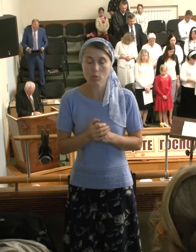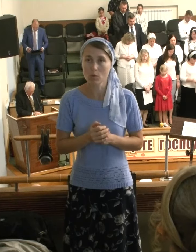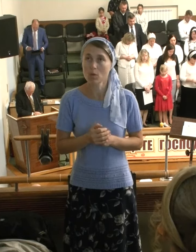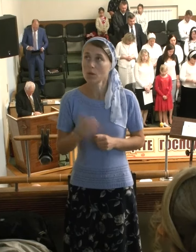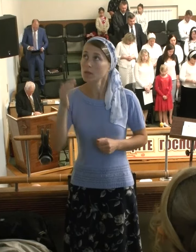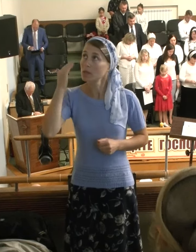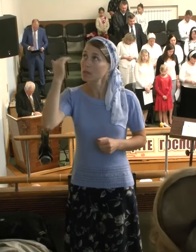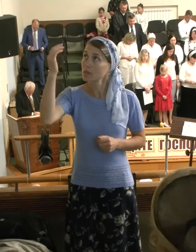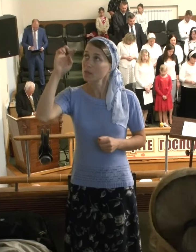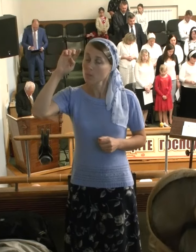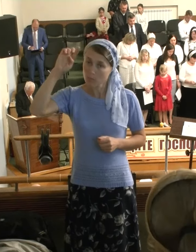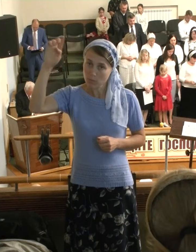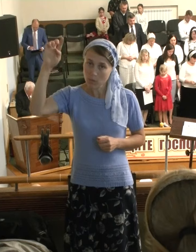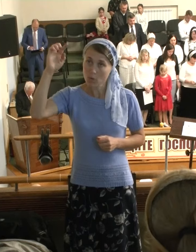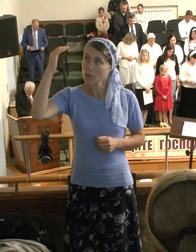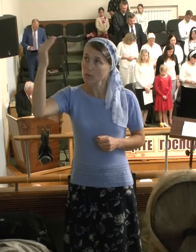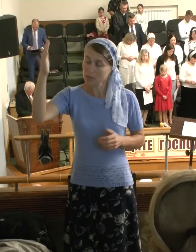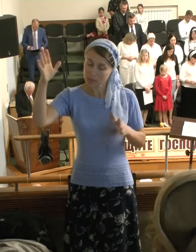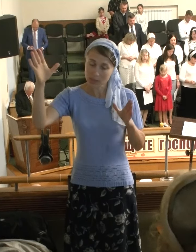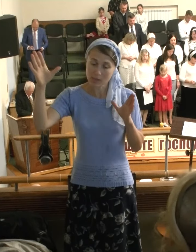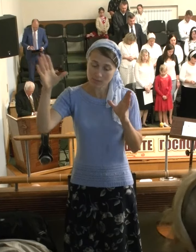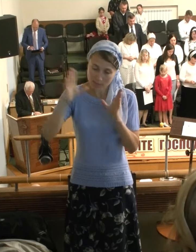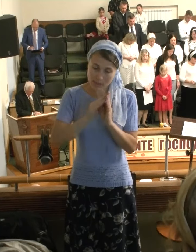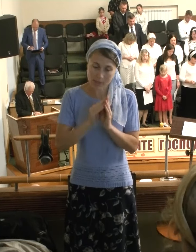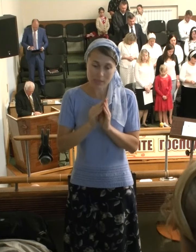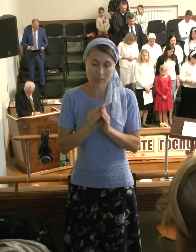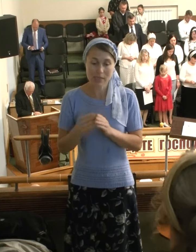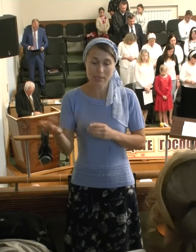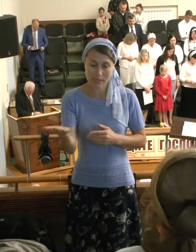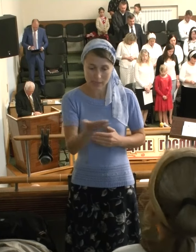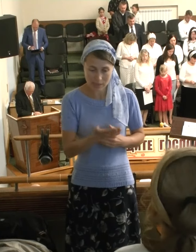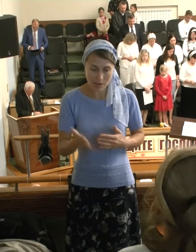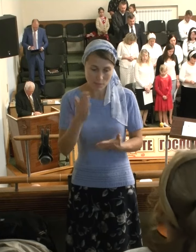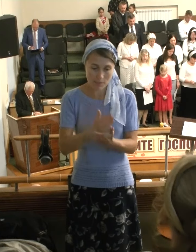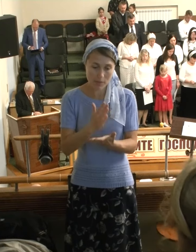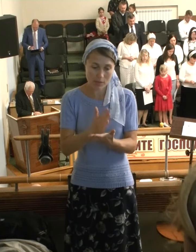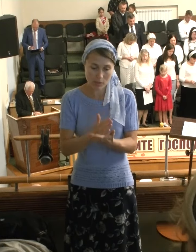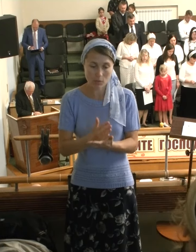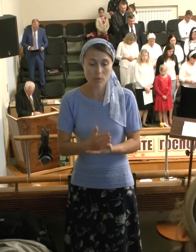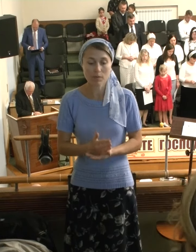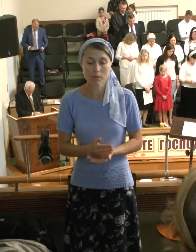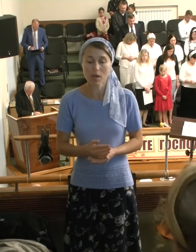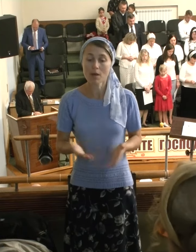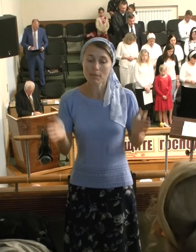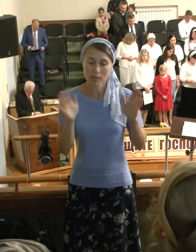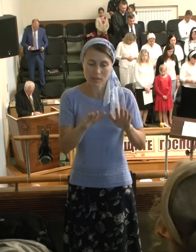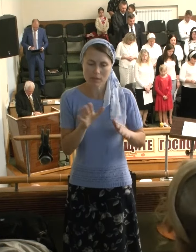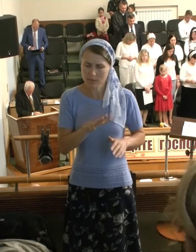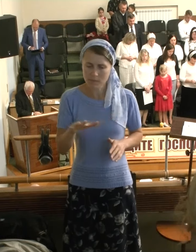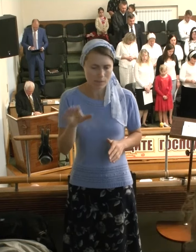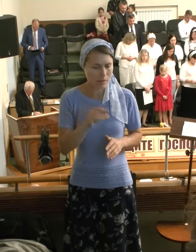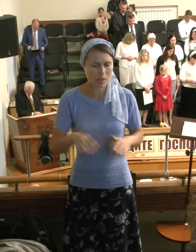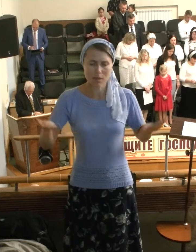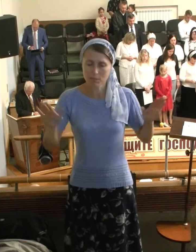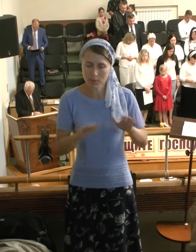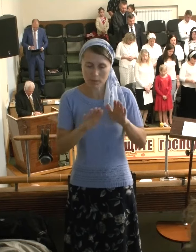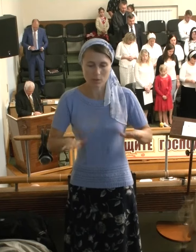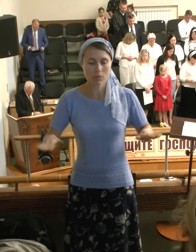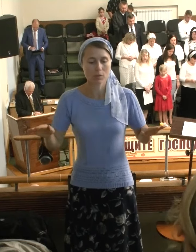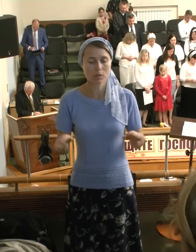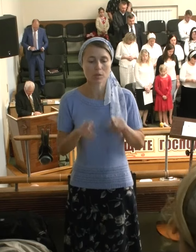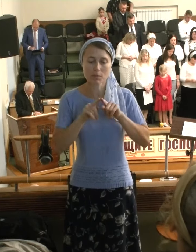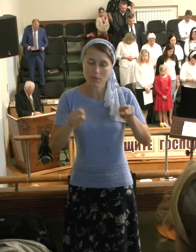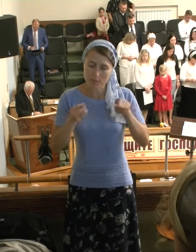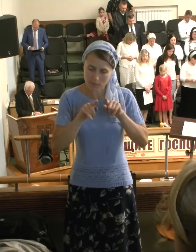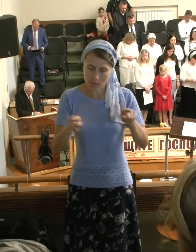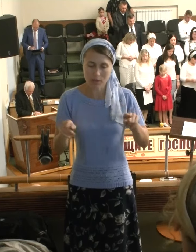и Дух Святым с нами здесь присутствует. Будь Христа, говорящих слово, всех поющих, всех